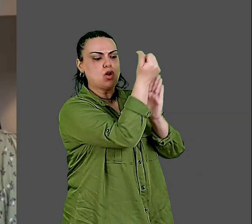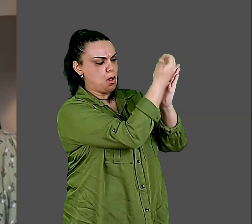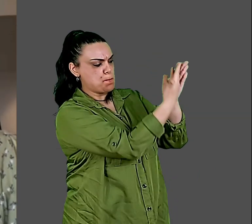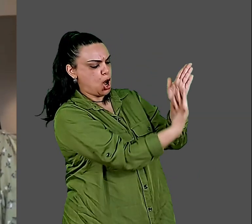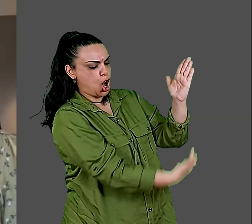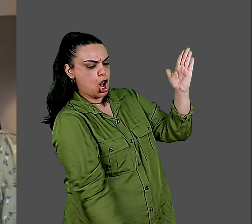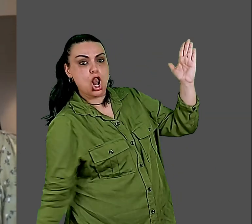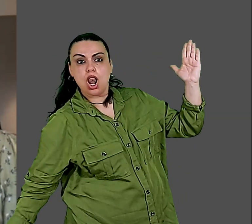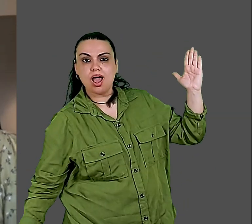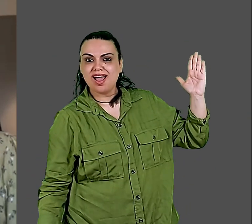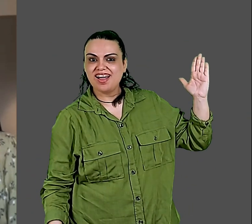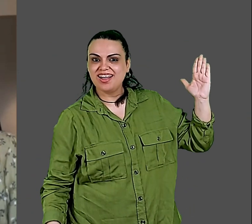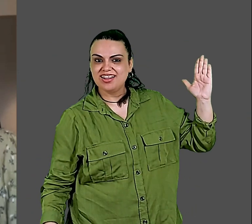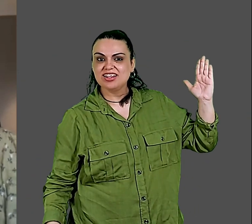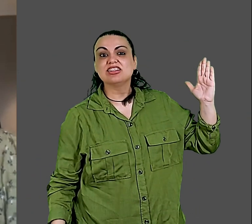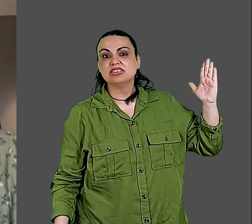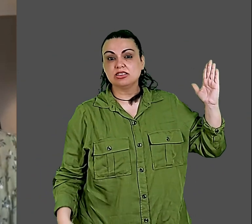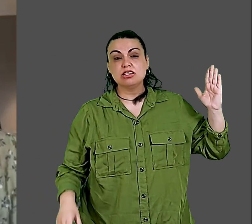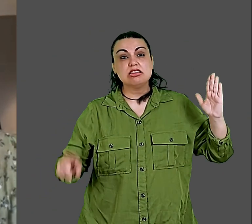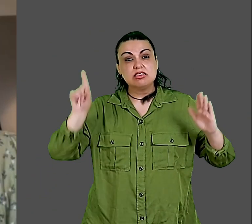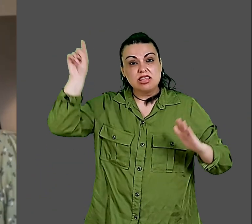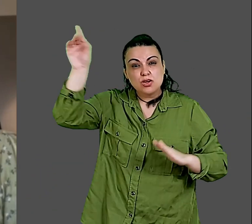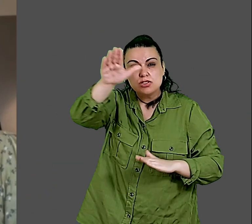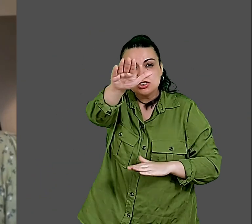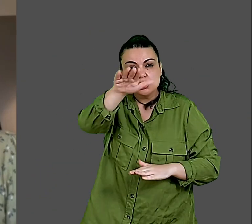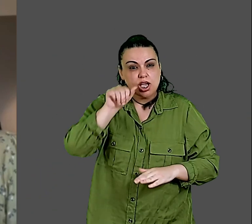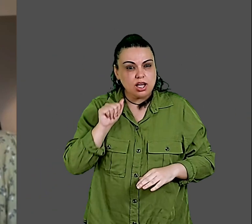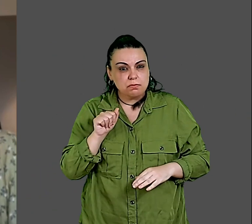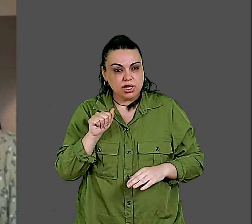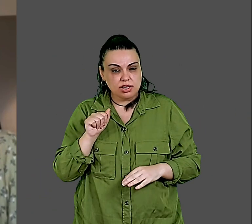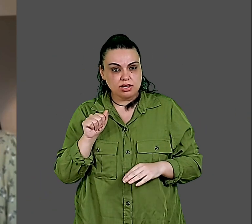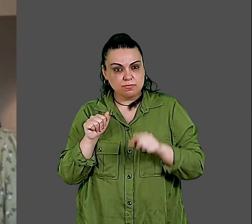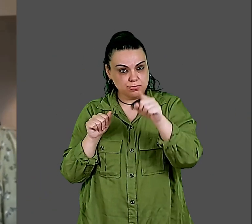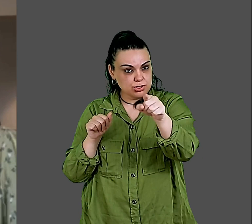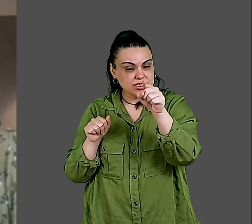chamando para fazer é pequeno,